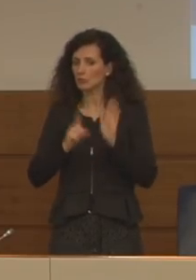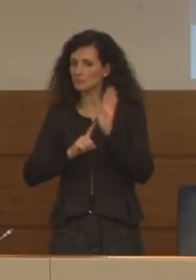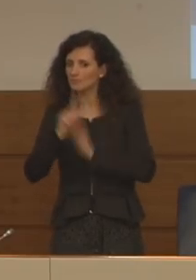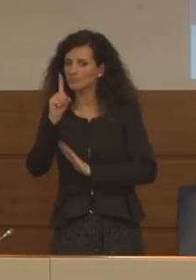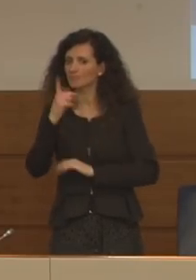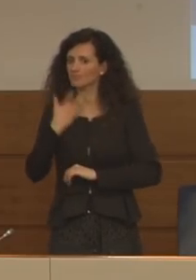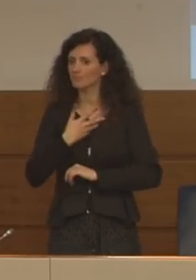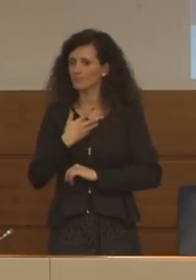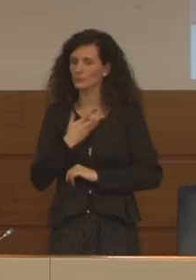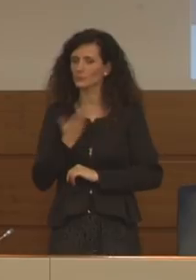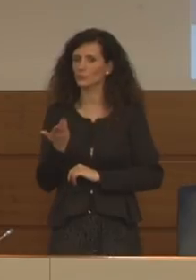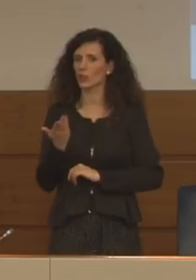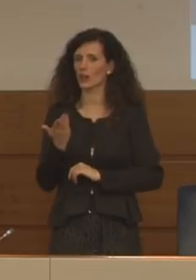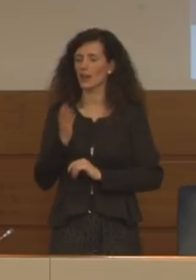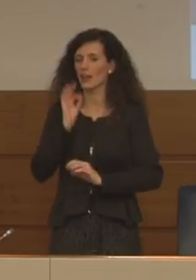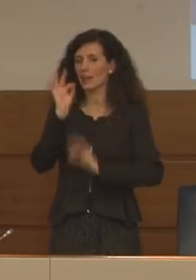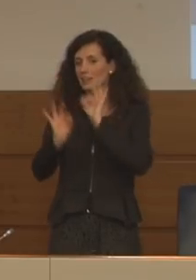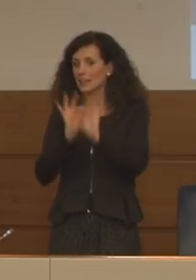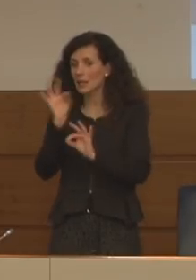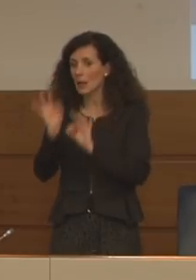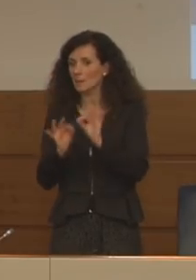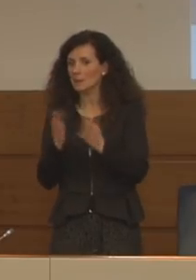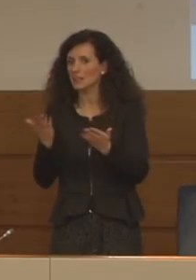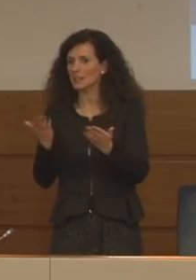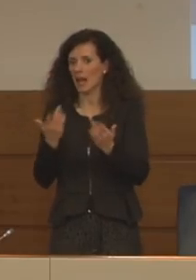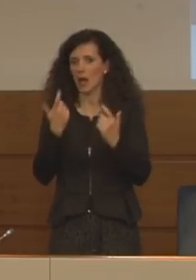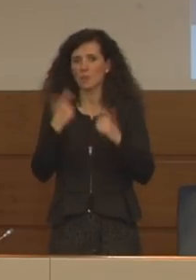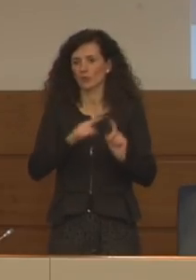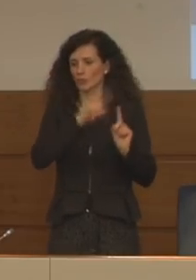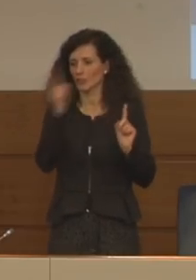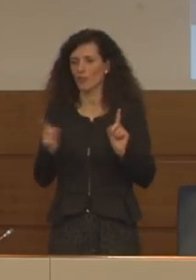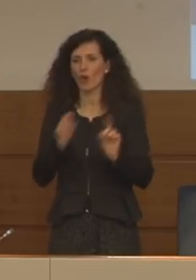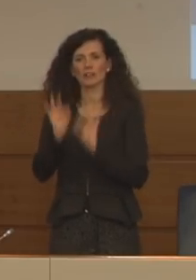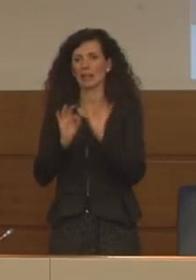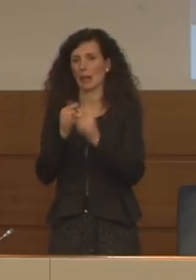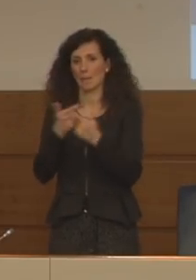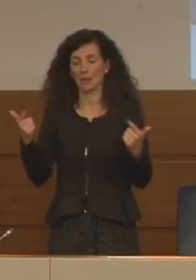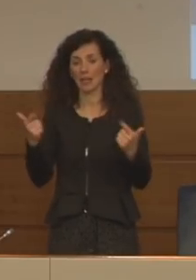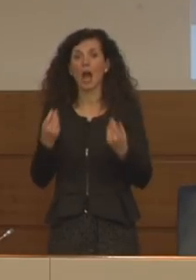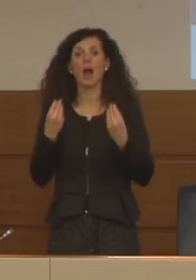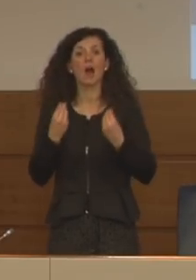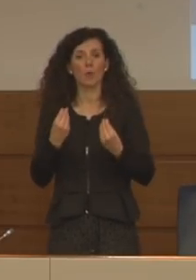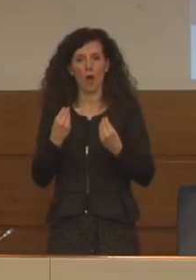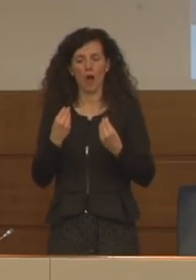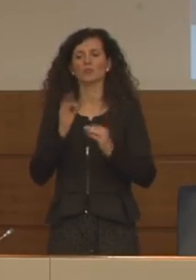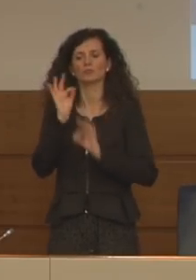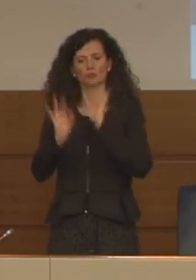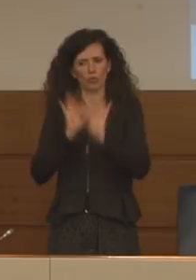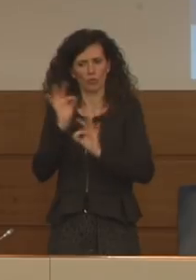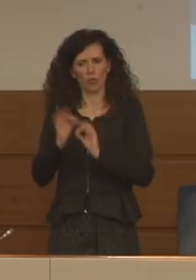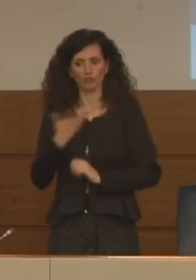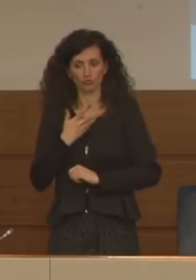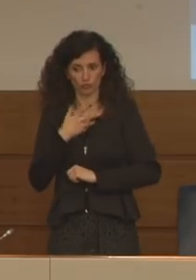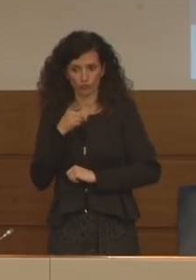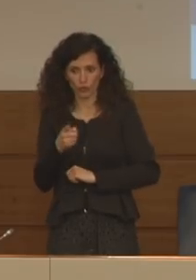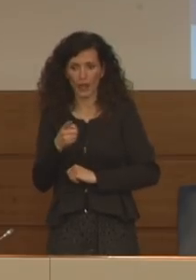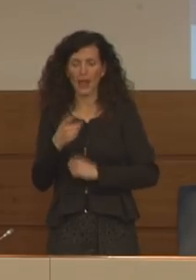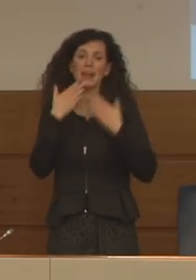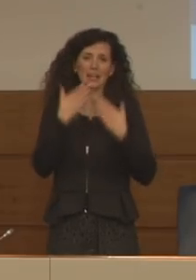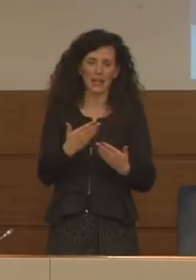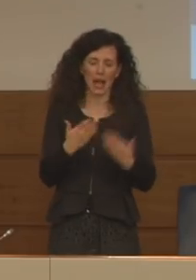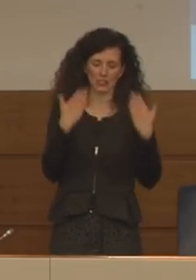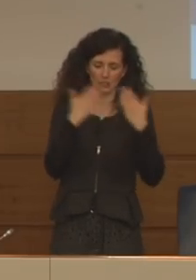correlazioni rispetto ad una terapia che non c'è la terapia nel momento in cui ci sarà attraverso gli studi che il dottor